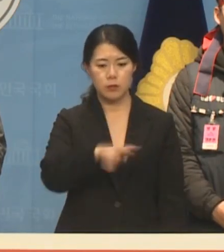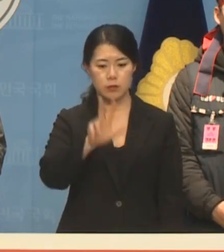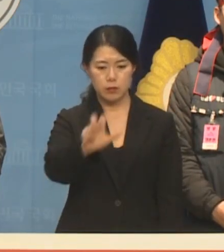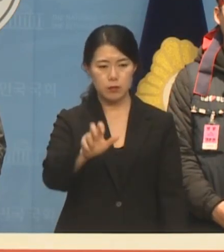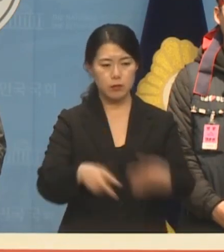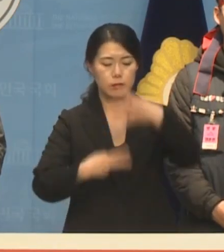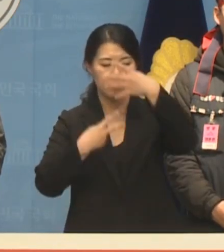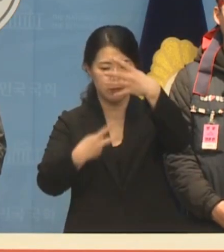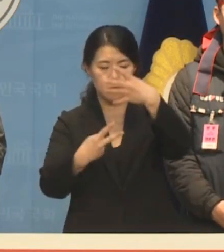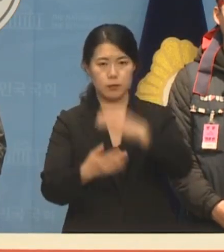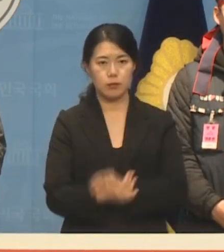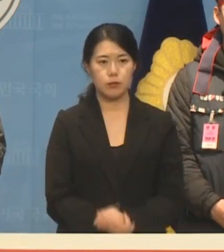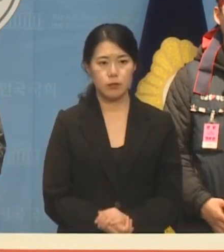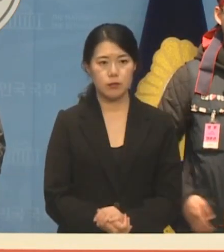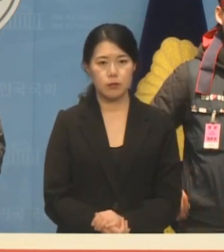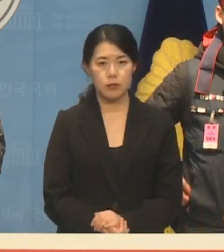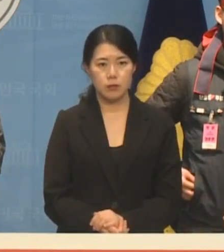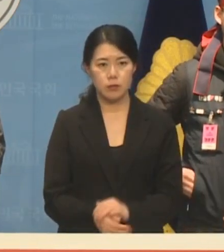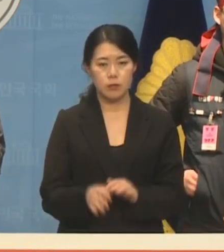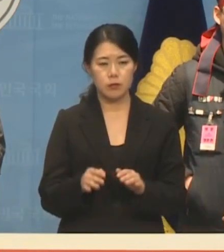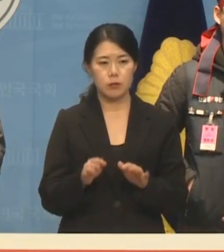2025년 4월 2일